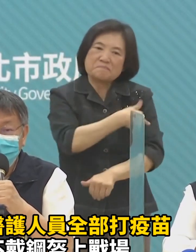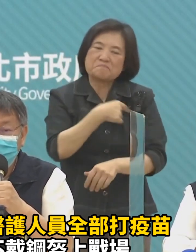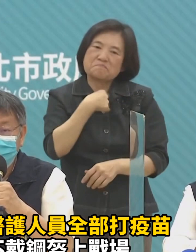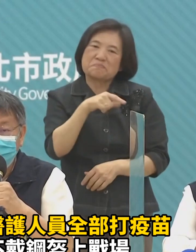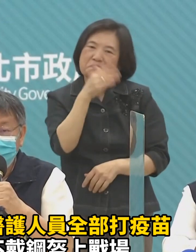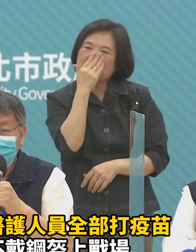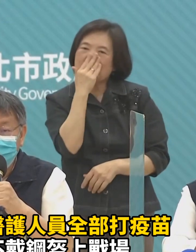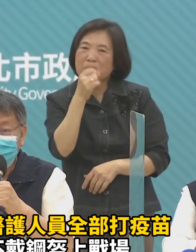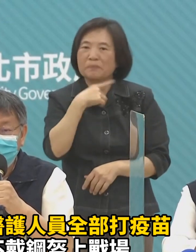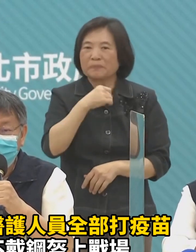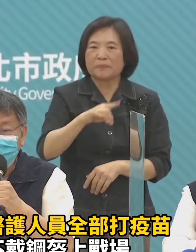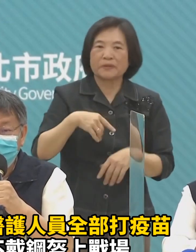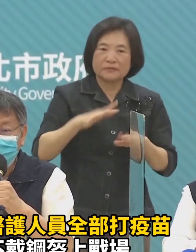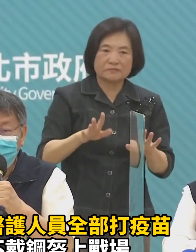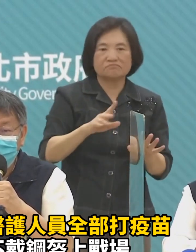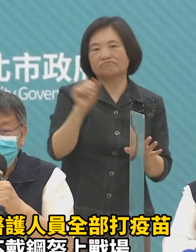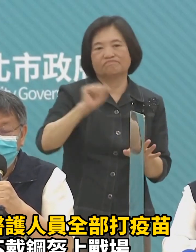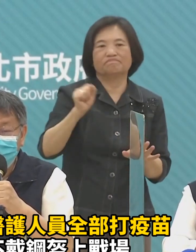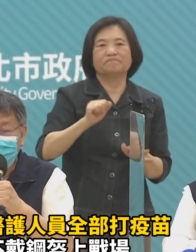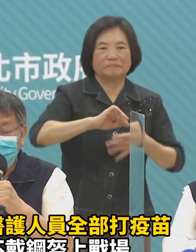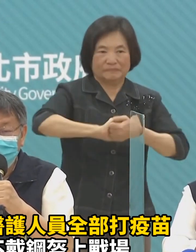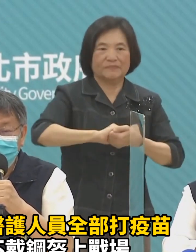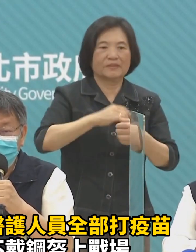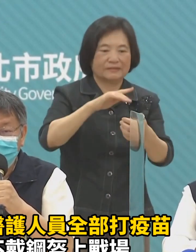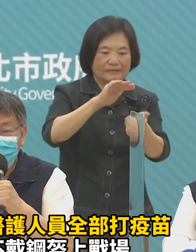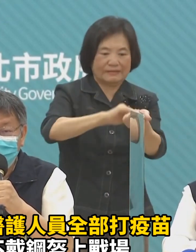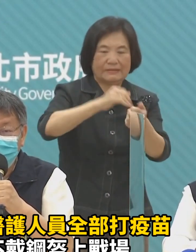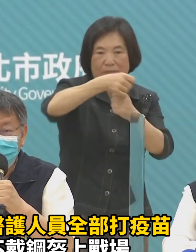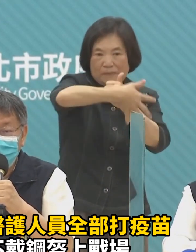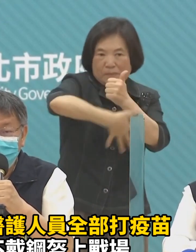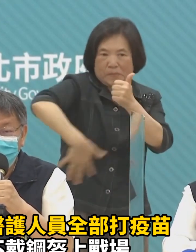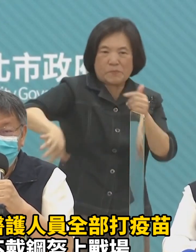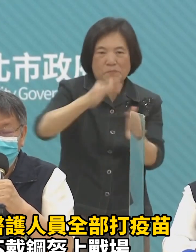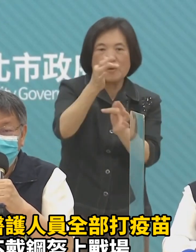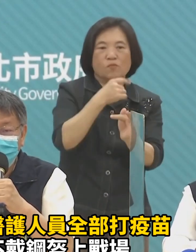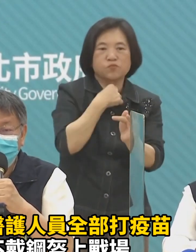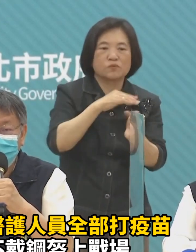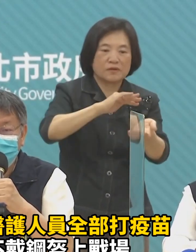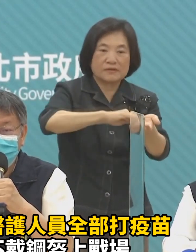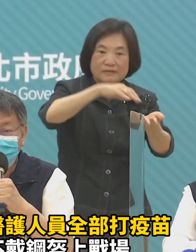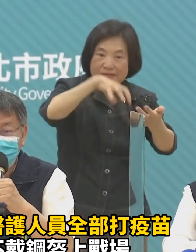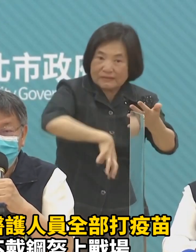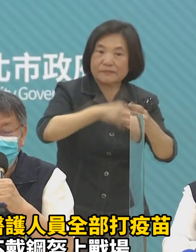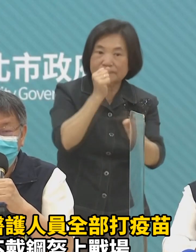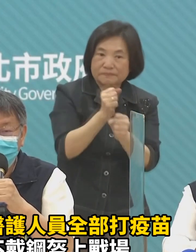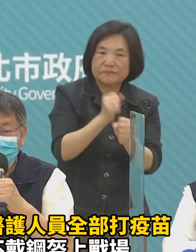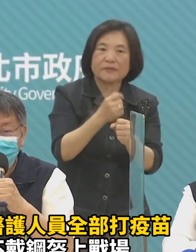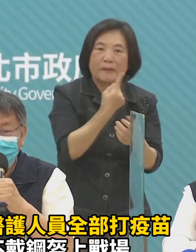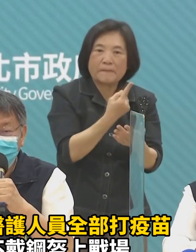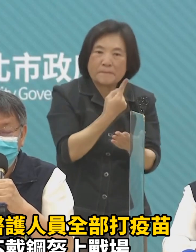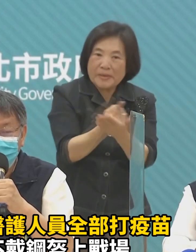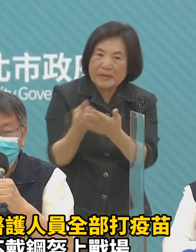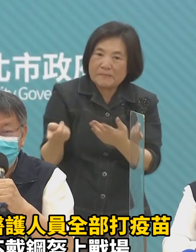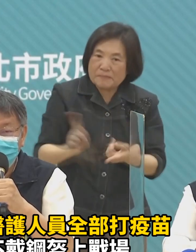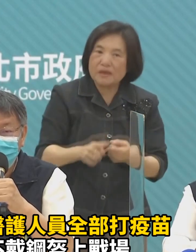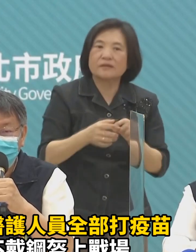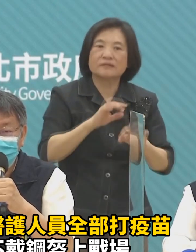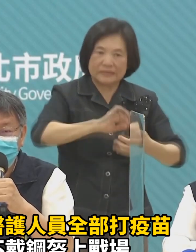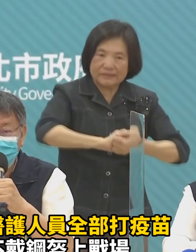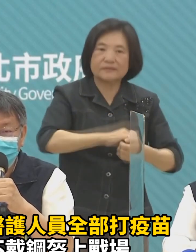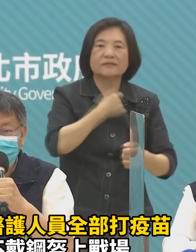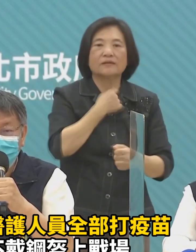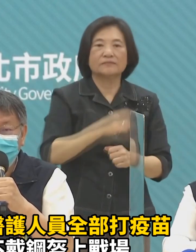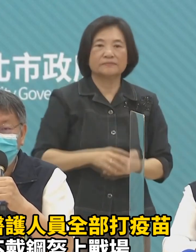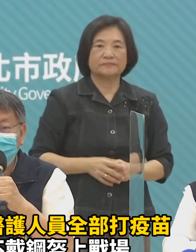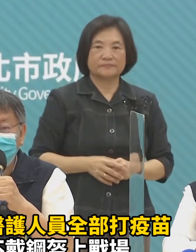在真的为了整个医疗体系，你知道吗？医院里面的每一个人有在医院里面工